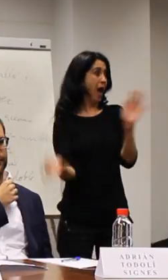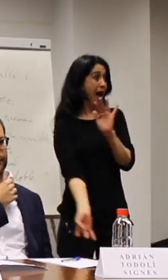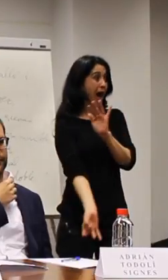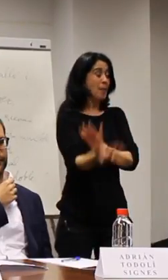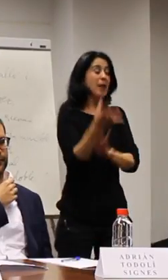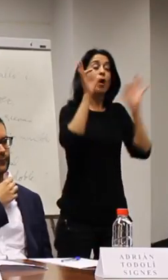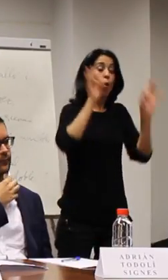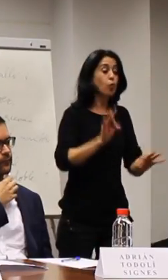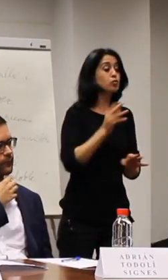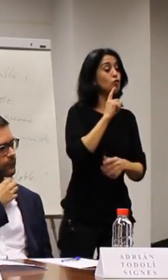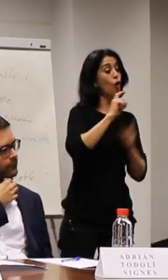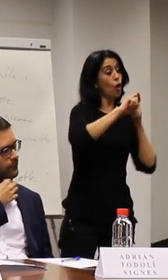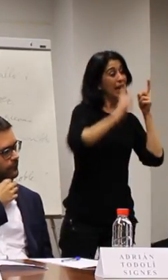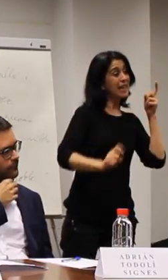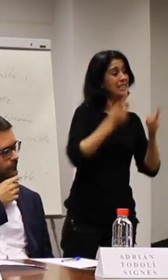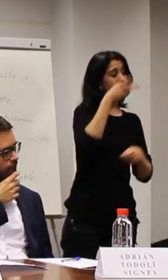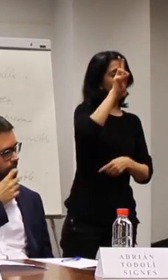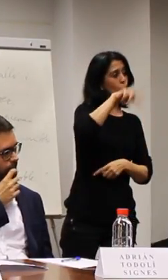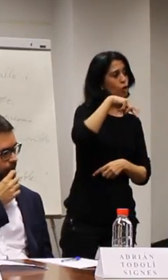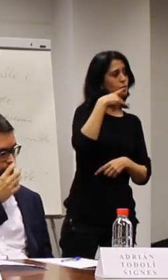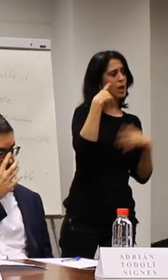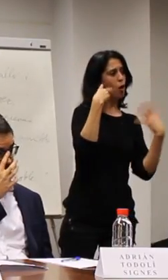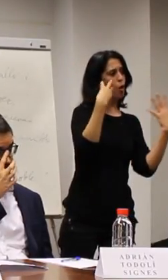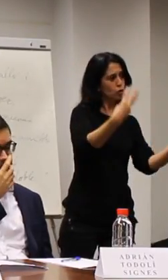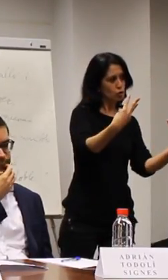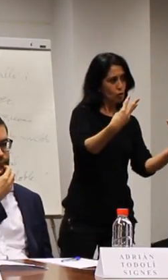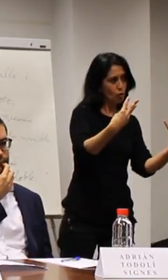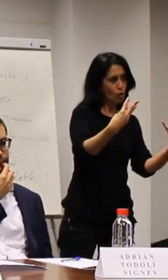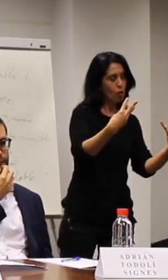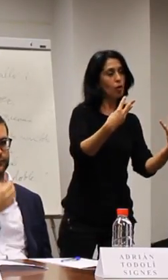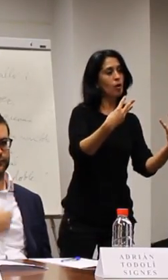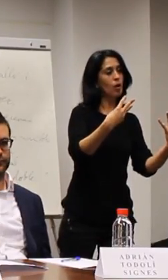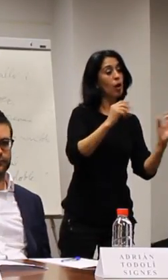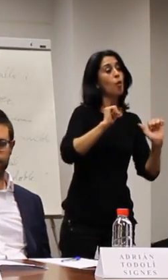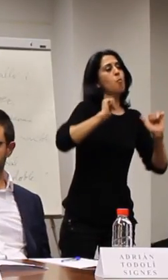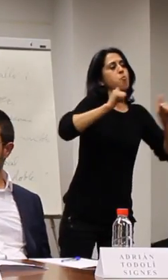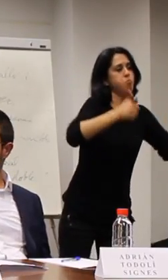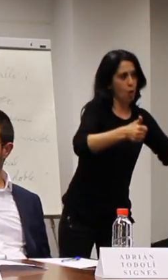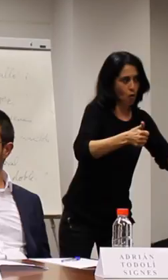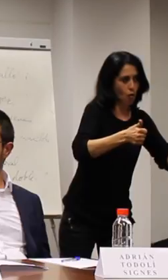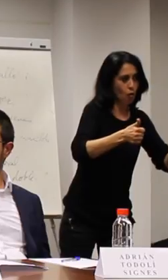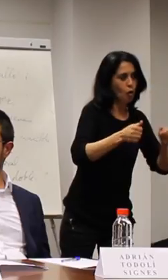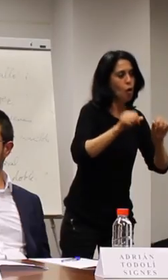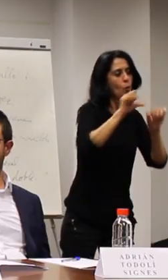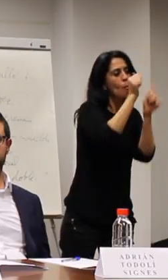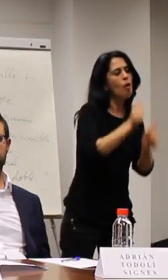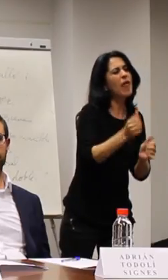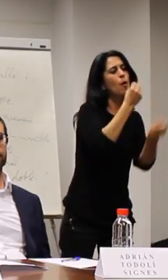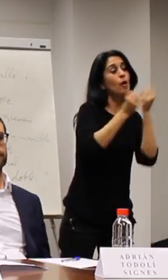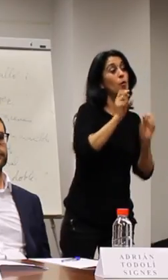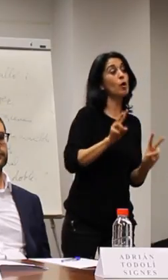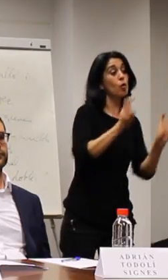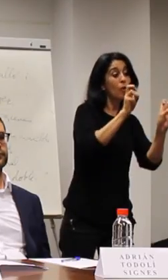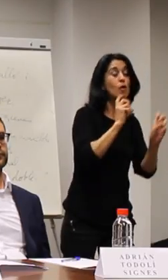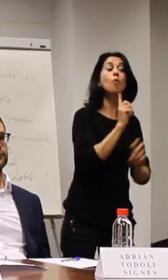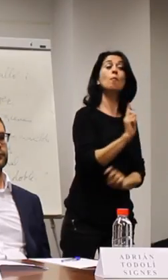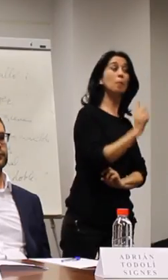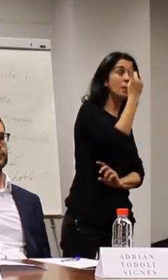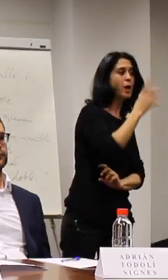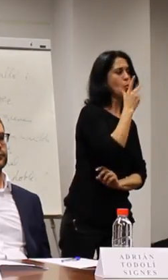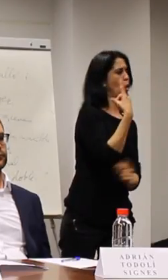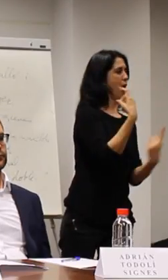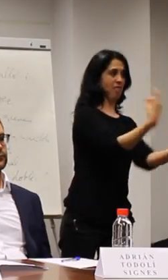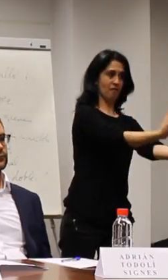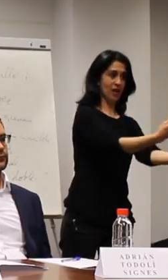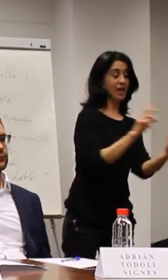de 2008, donde realmente empieza a aparecer fenómenos económicos nuevos, primero por necesidad y segundo por la crisis de legitimación del